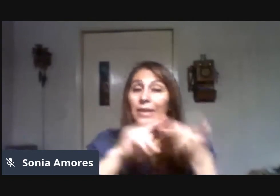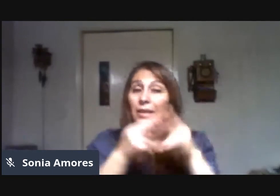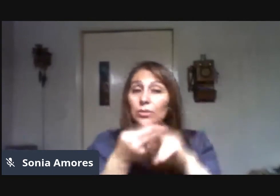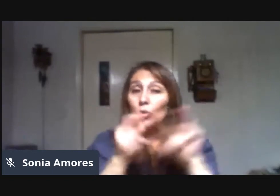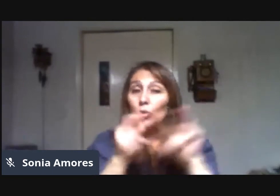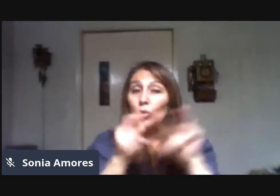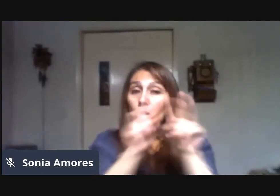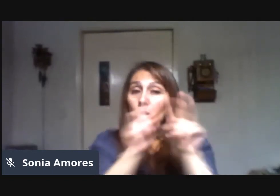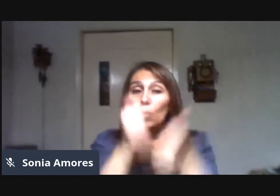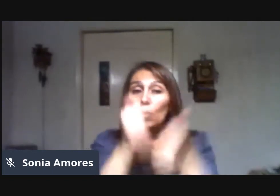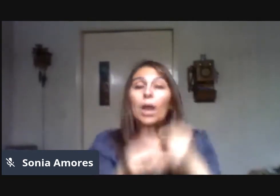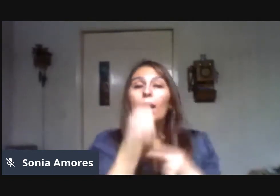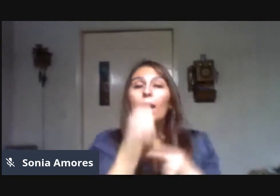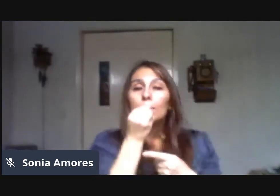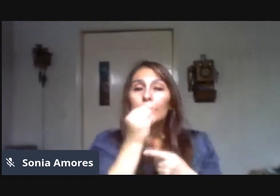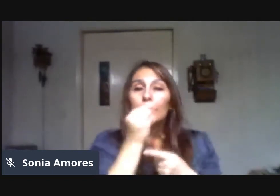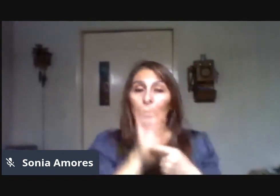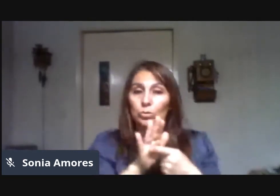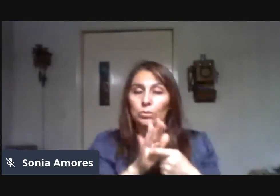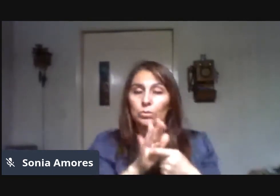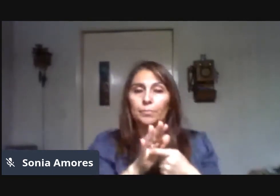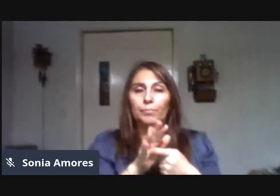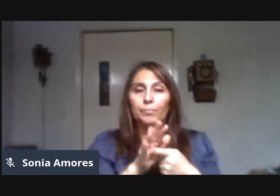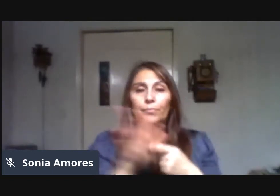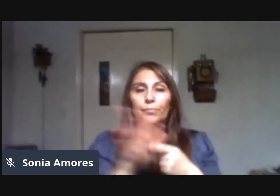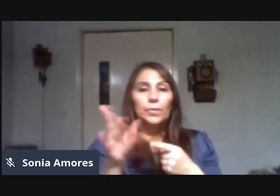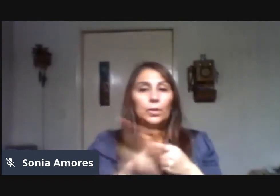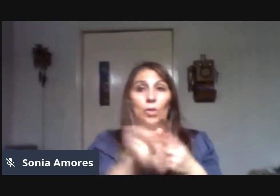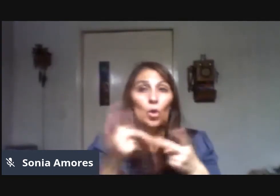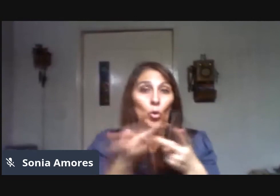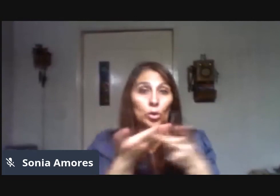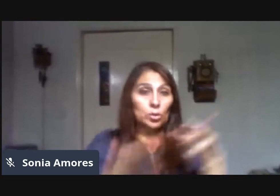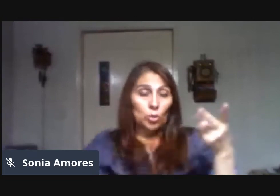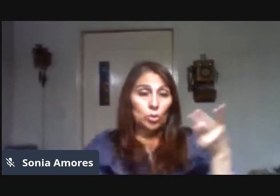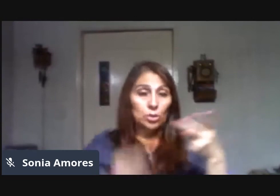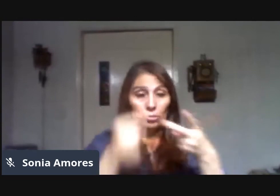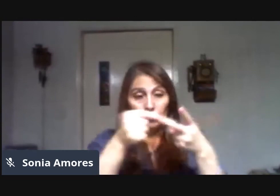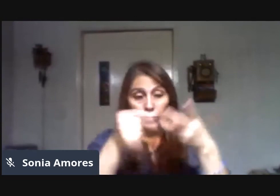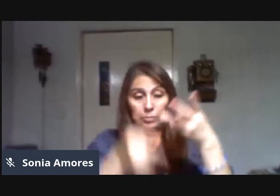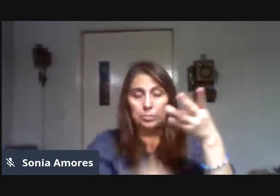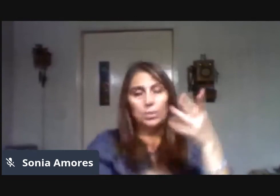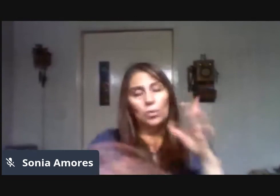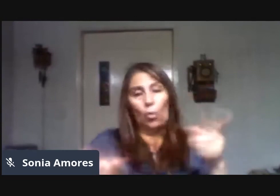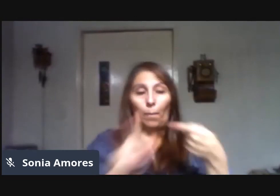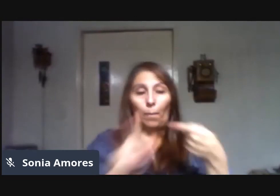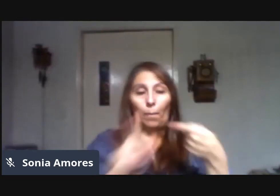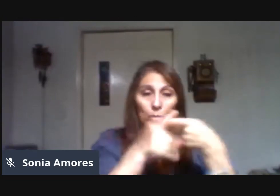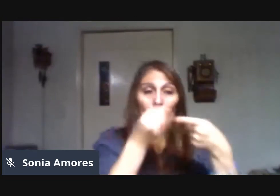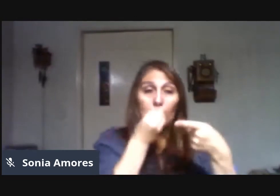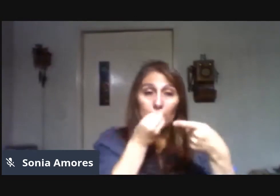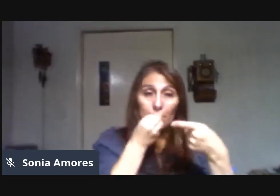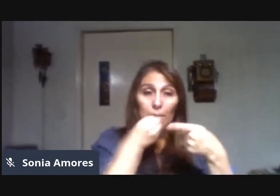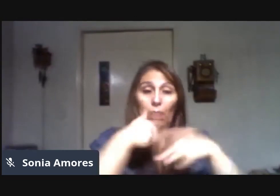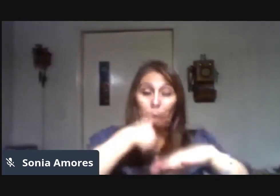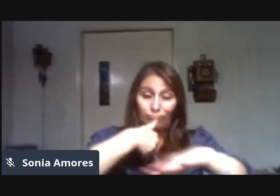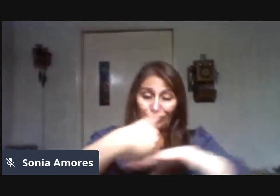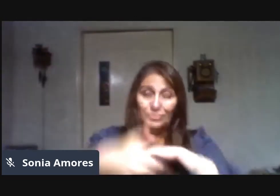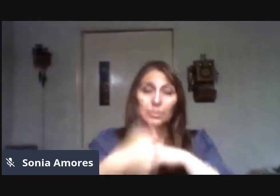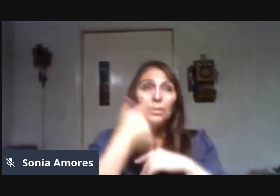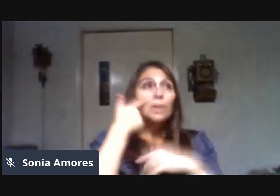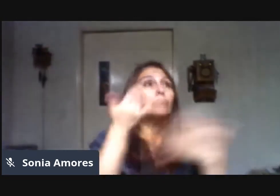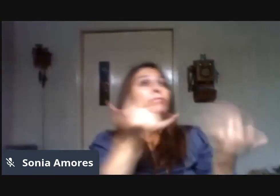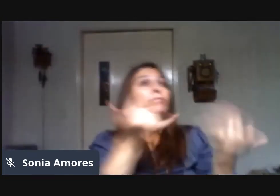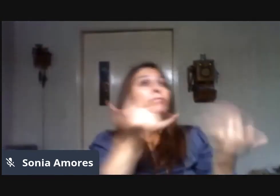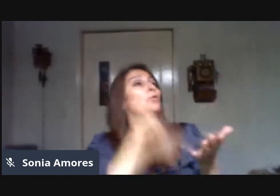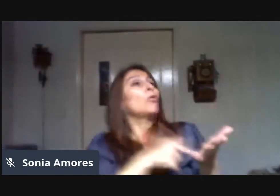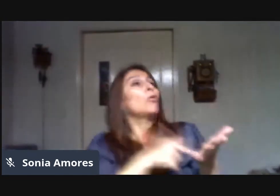Si me van a preguntar por el tema de Altos de la Estancia, digamos, ese es otro asunto. Pero el reclamo particular por el tema